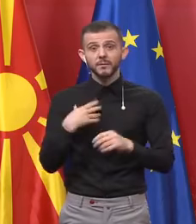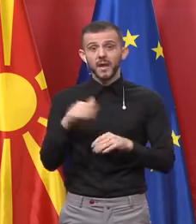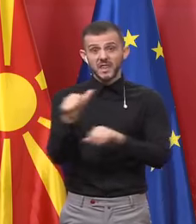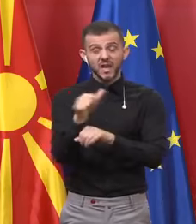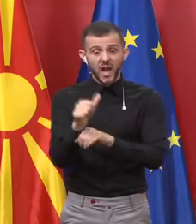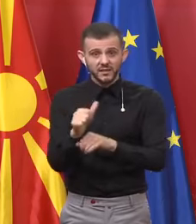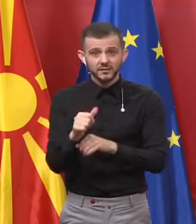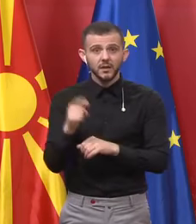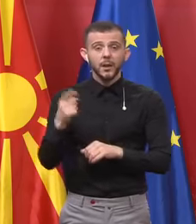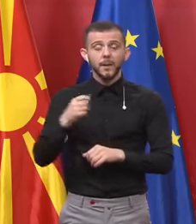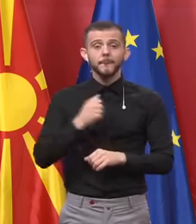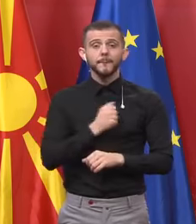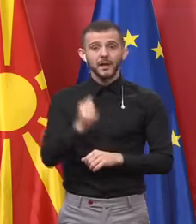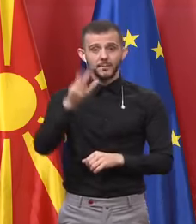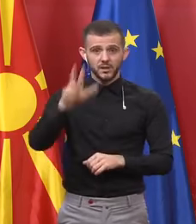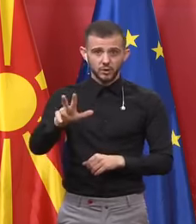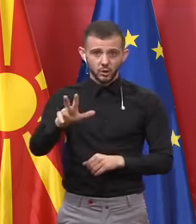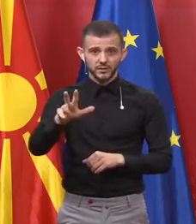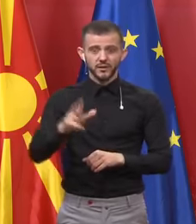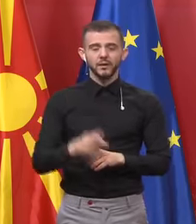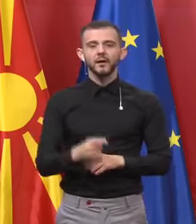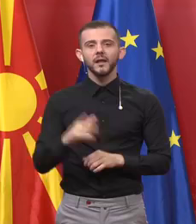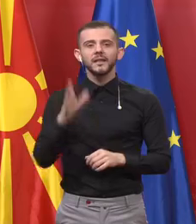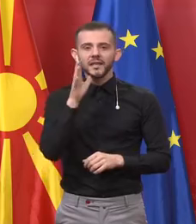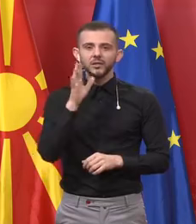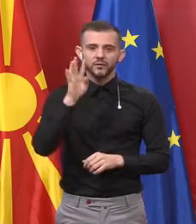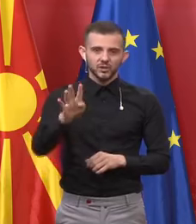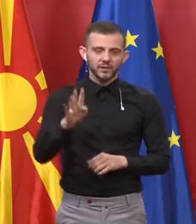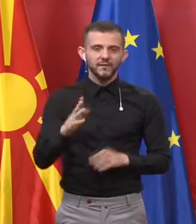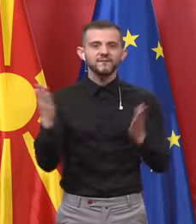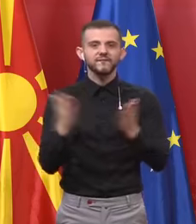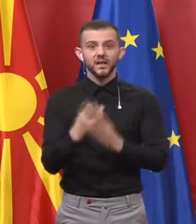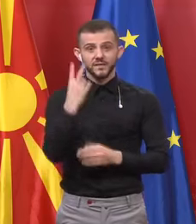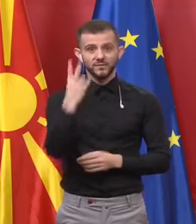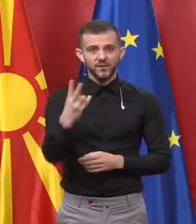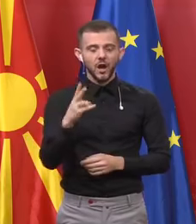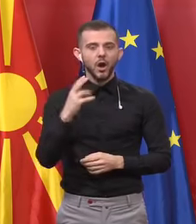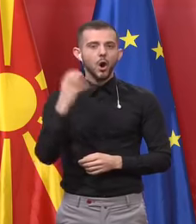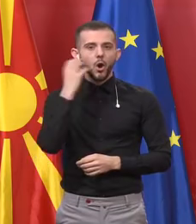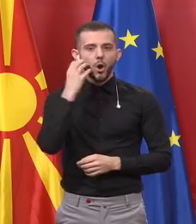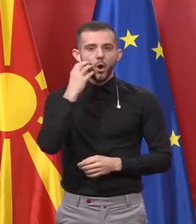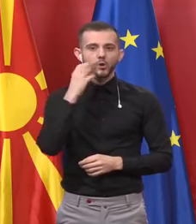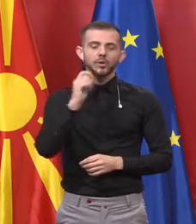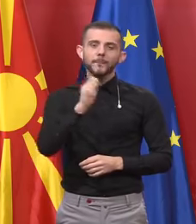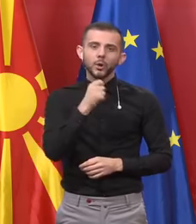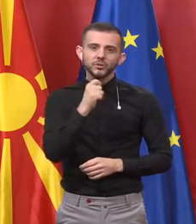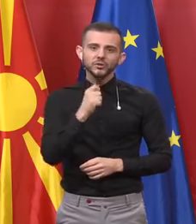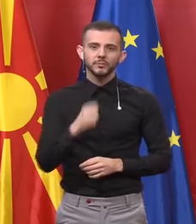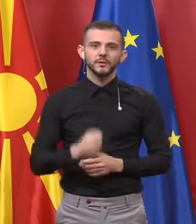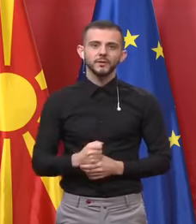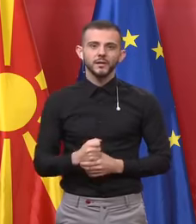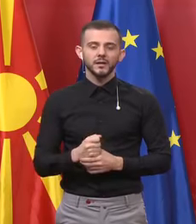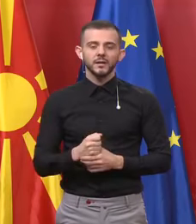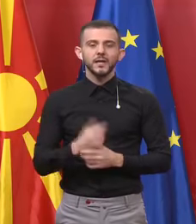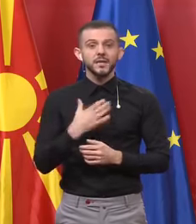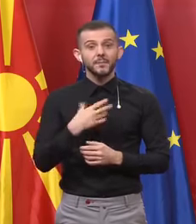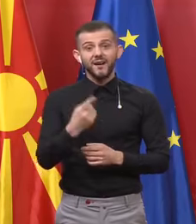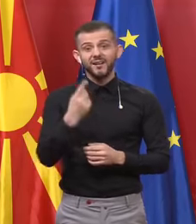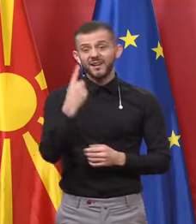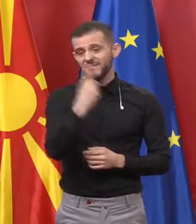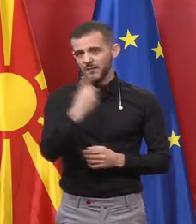во Прилеп 3, во Тетово 4 пациенти, во Велес 2, во Кочани и Пробишти по